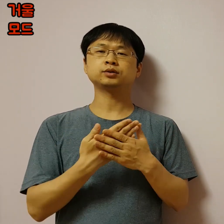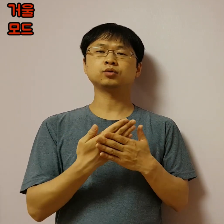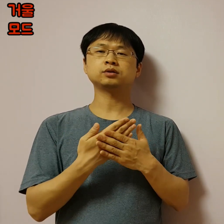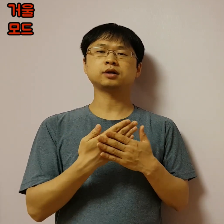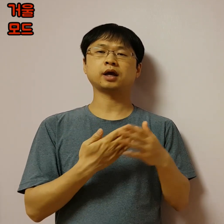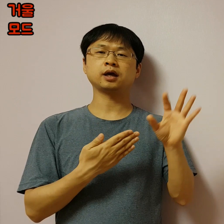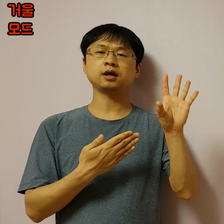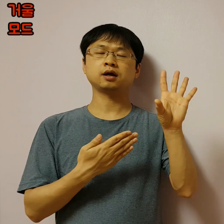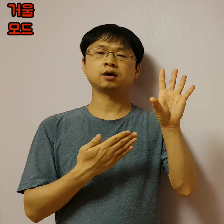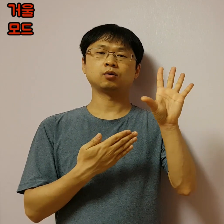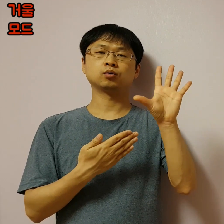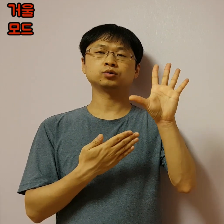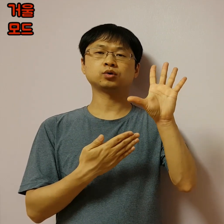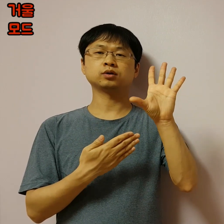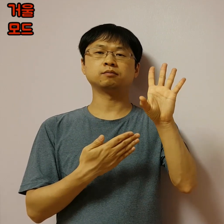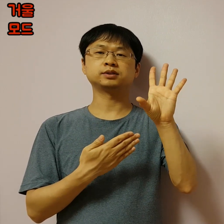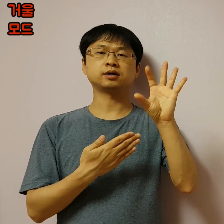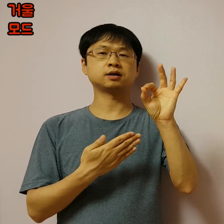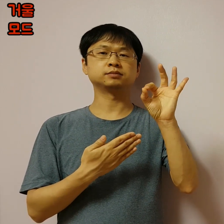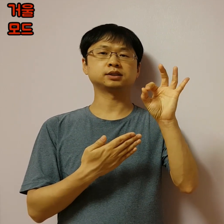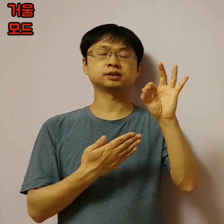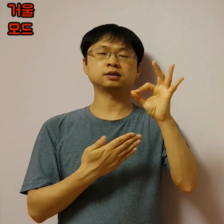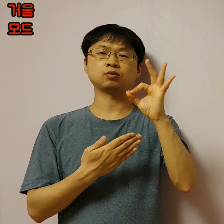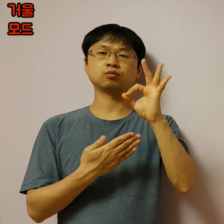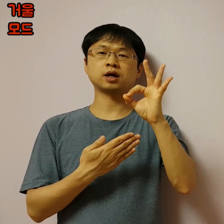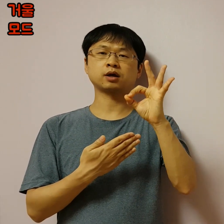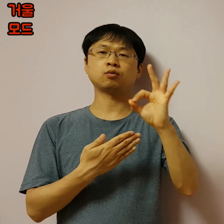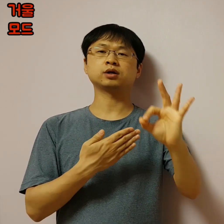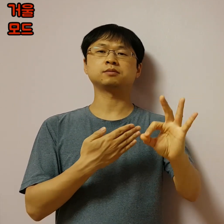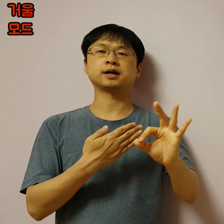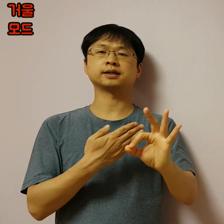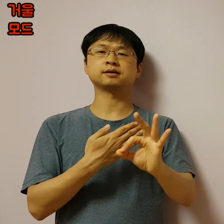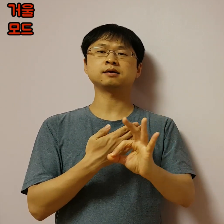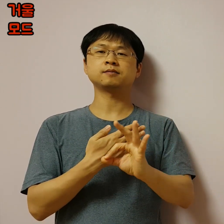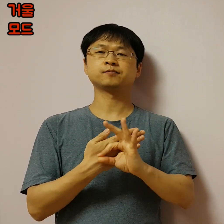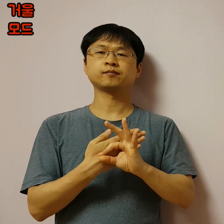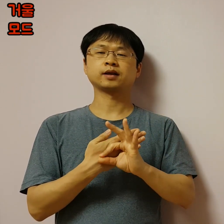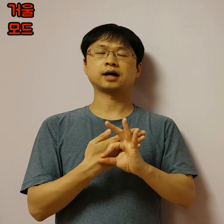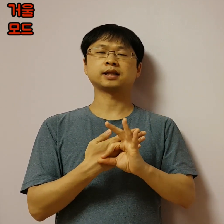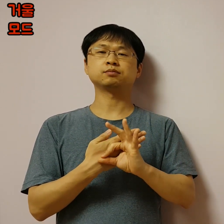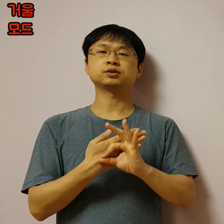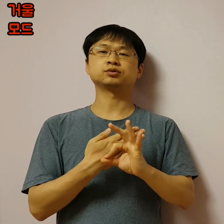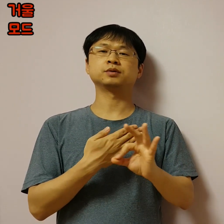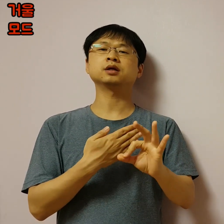왼손 등에 오른손 엄지와 검지를 동그랗게 고리를 말아서 갖다